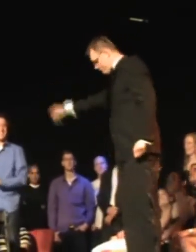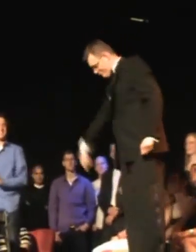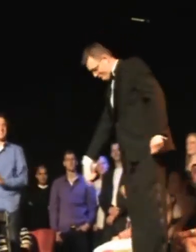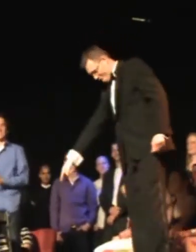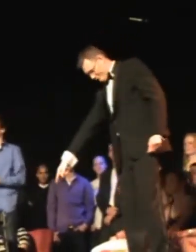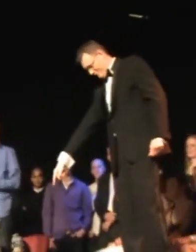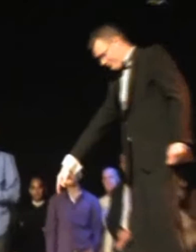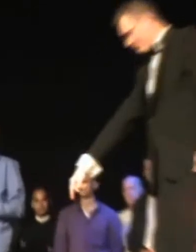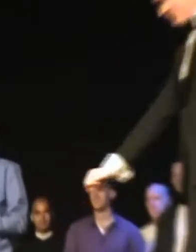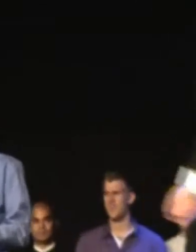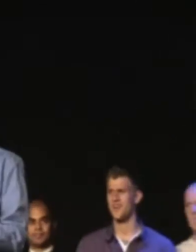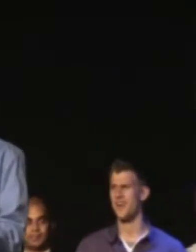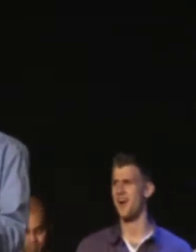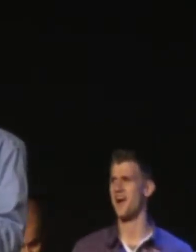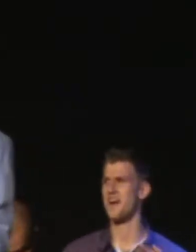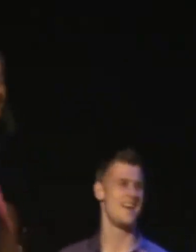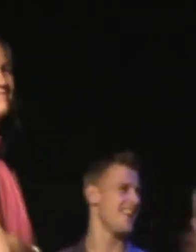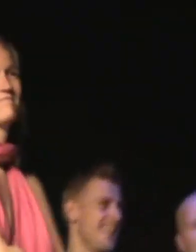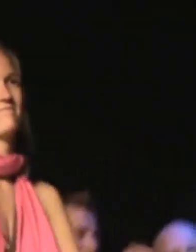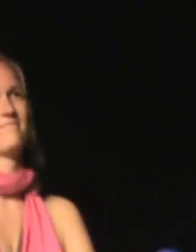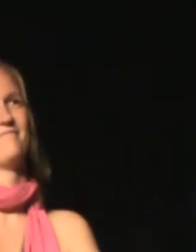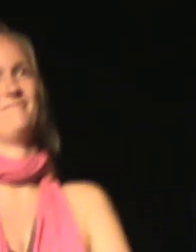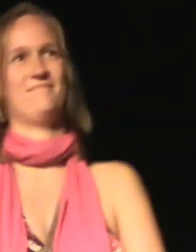gebar? Fouten. Kom hier in staan.